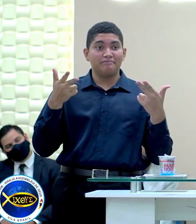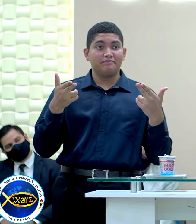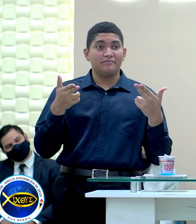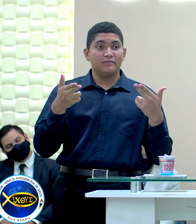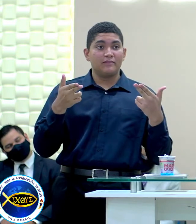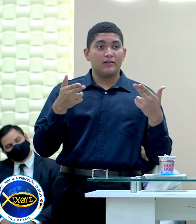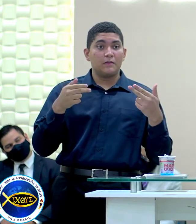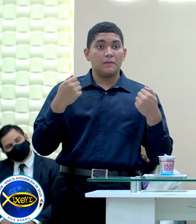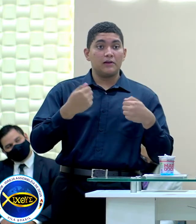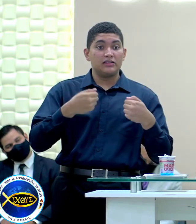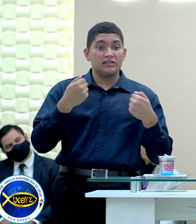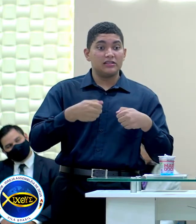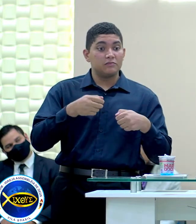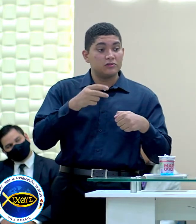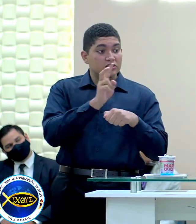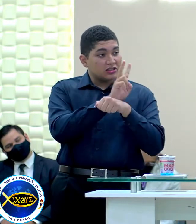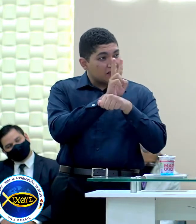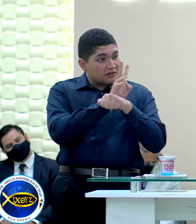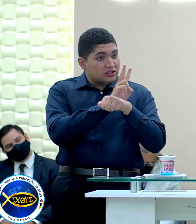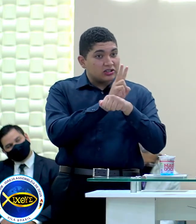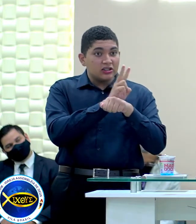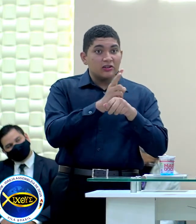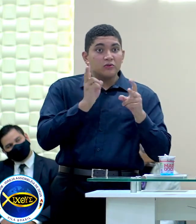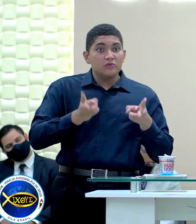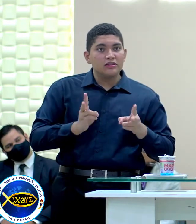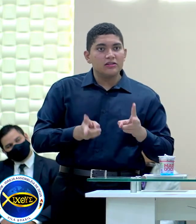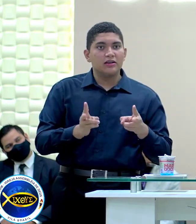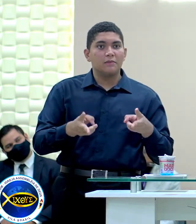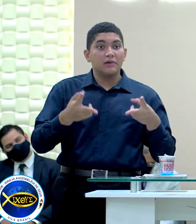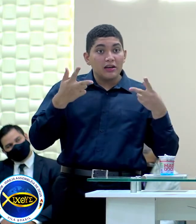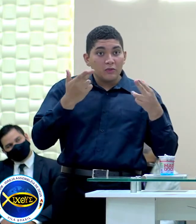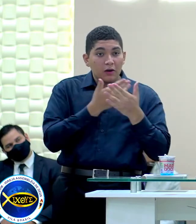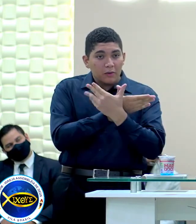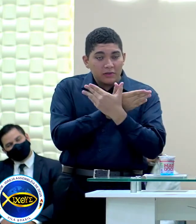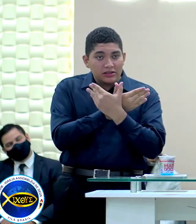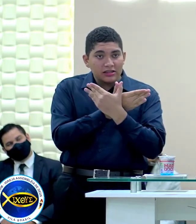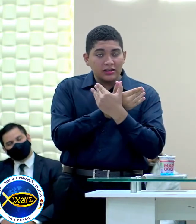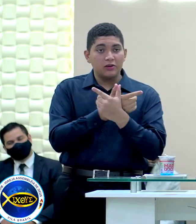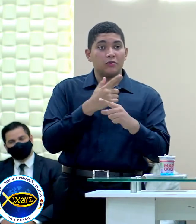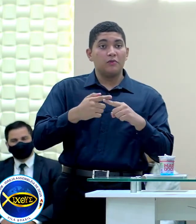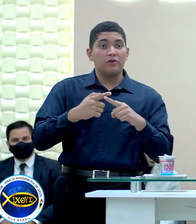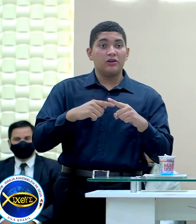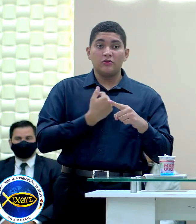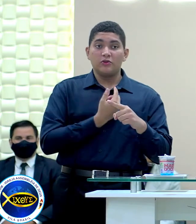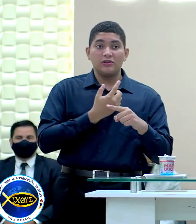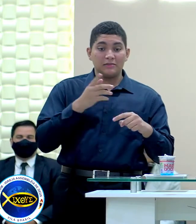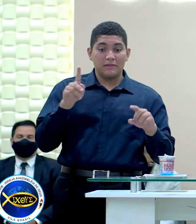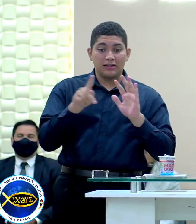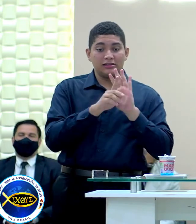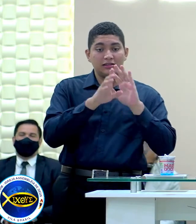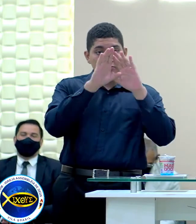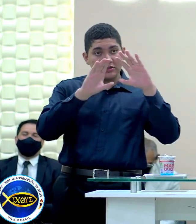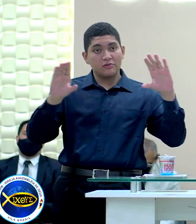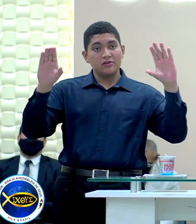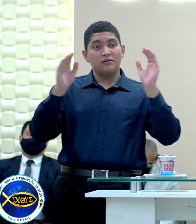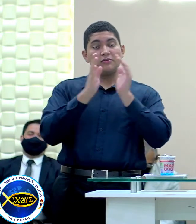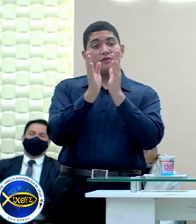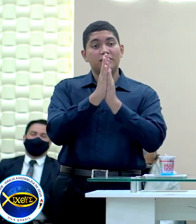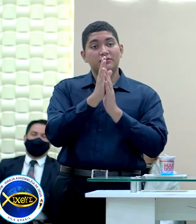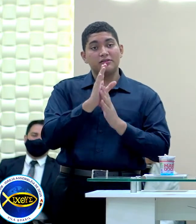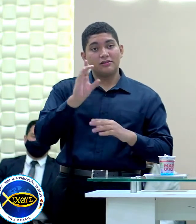alerta, está no mundo, mas não pertence ao mundo, porque nós somos do céu. Louvado seja Deus.